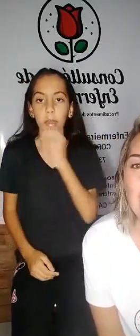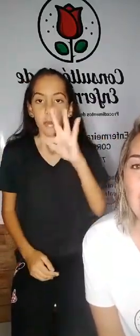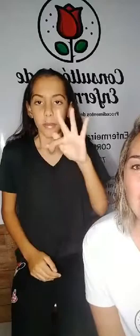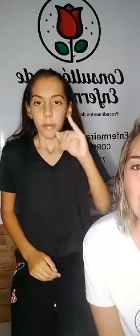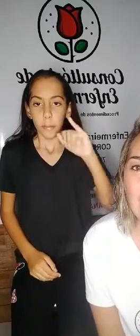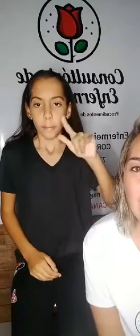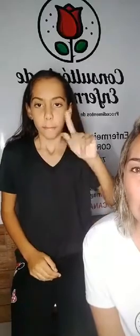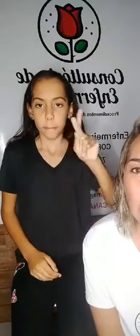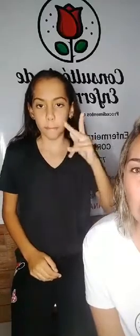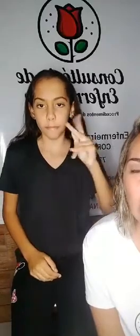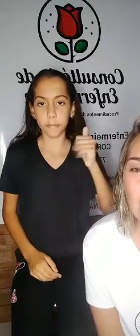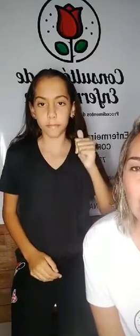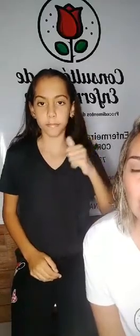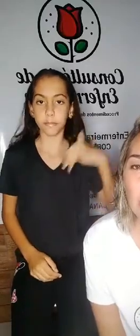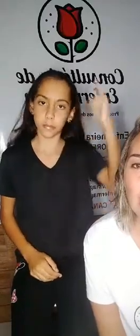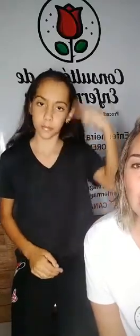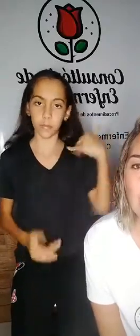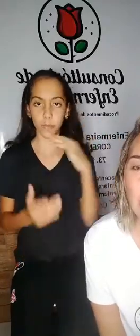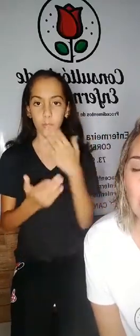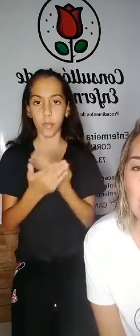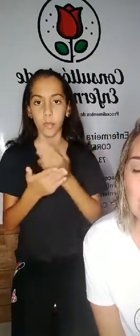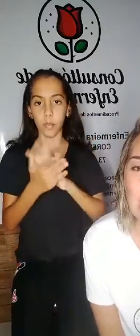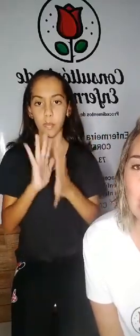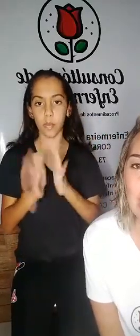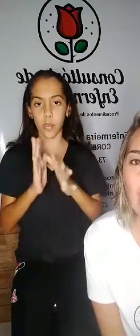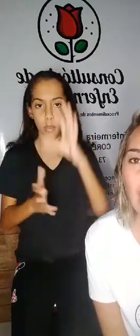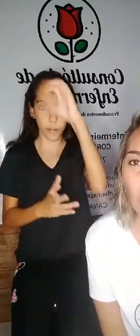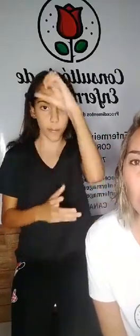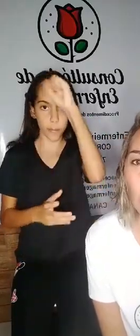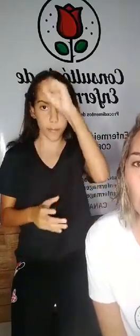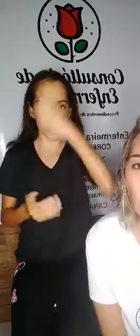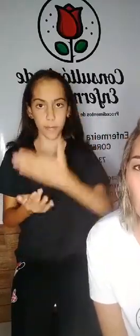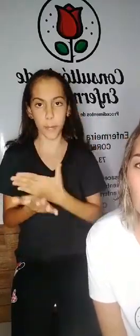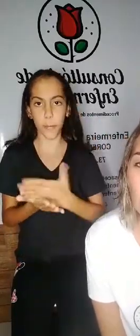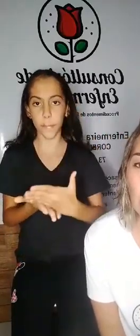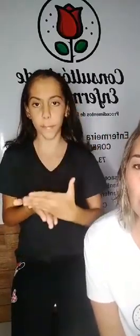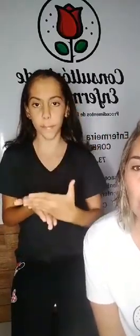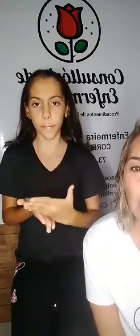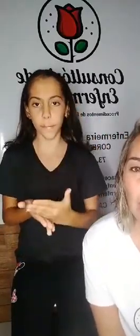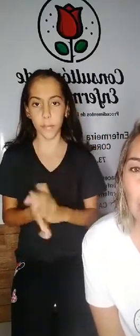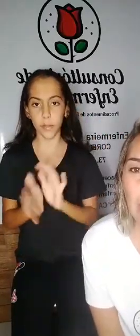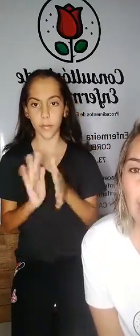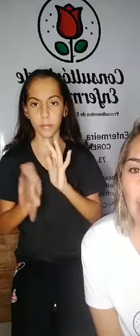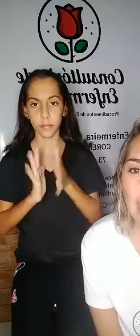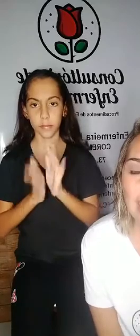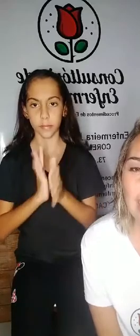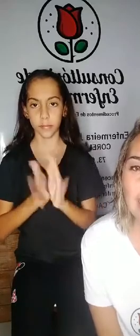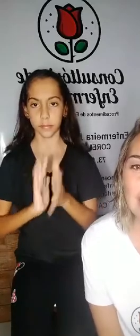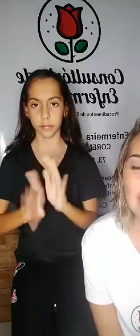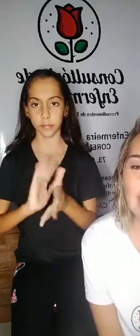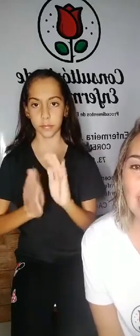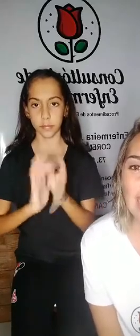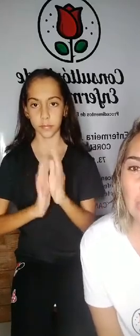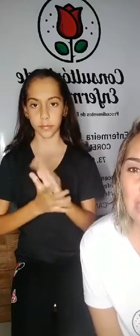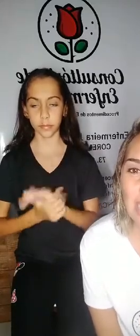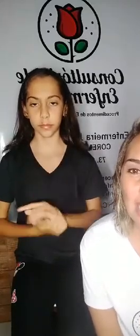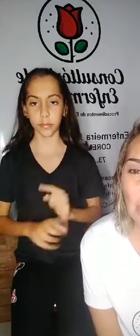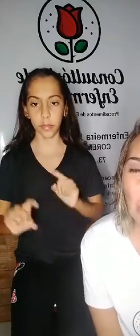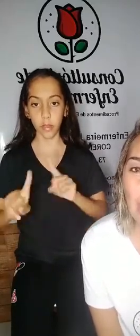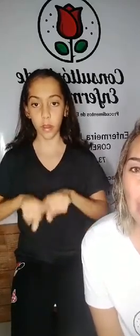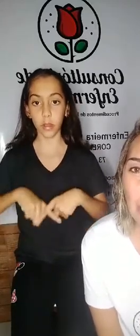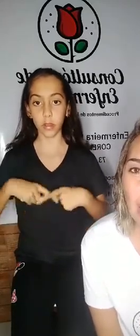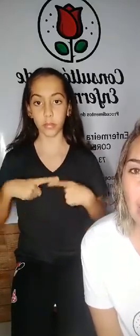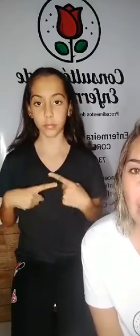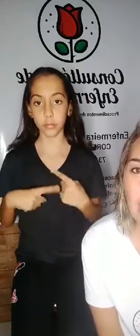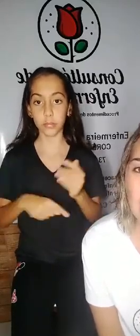Ela que é intérprete de Libras na fase inicial do curso, mas ela consegue